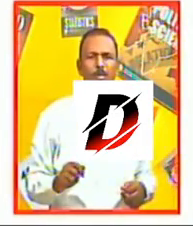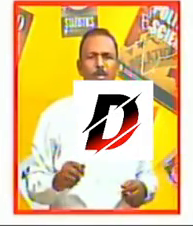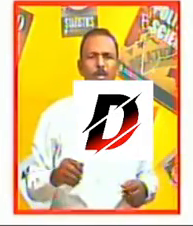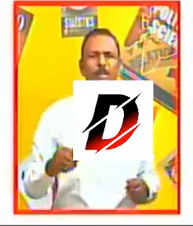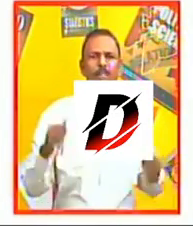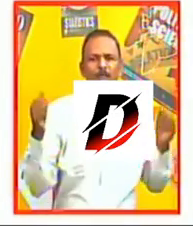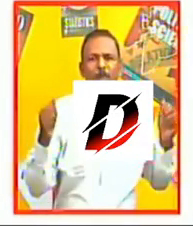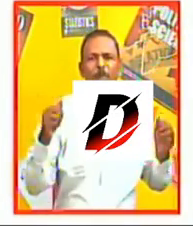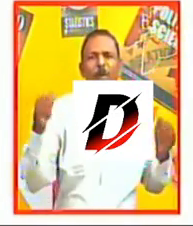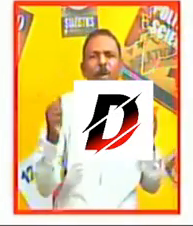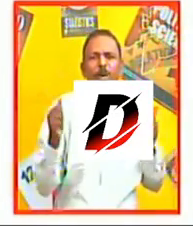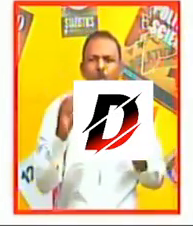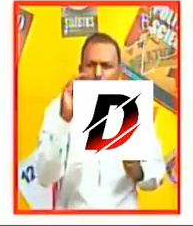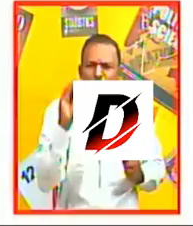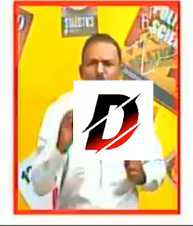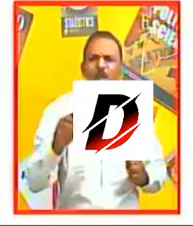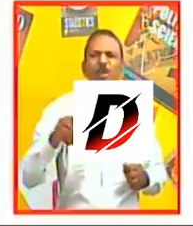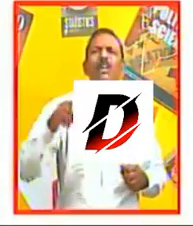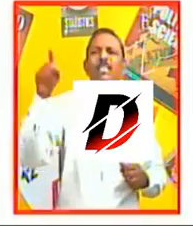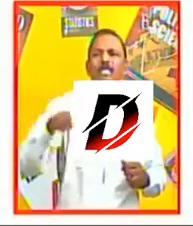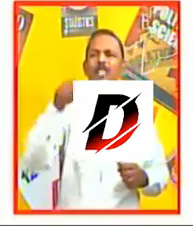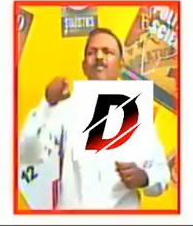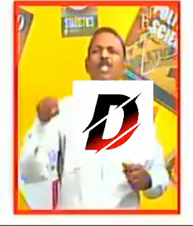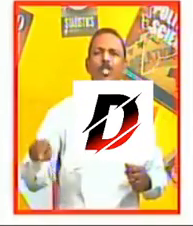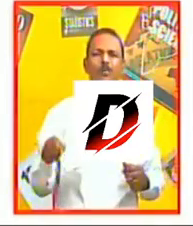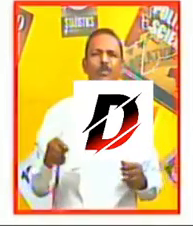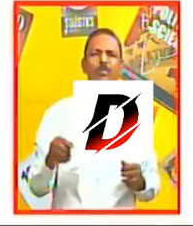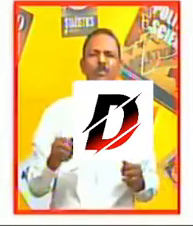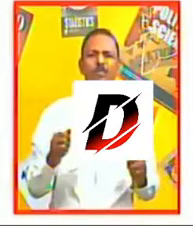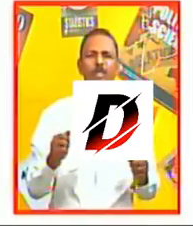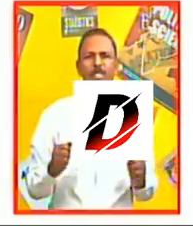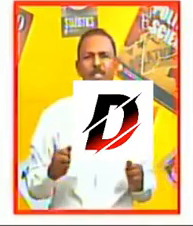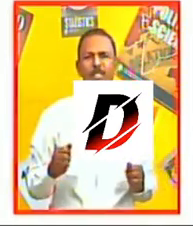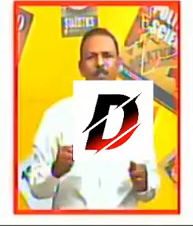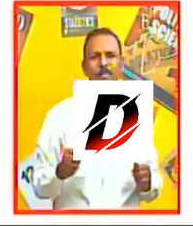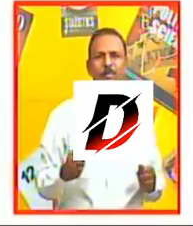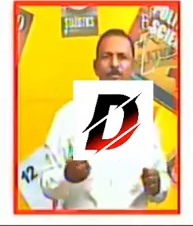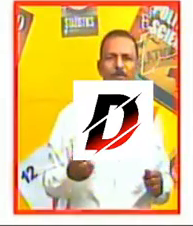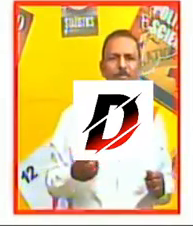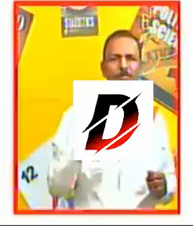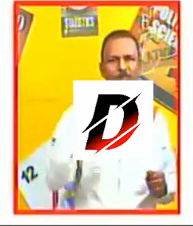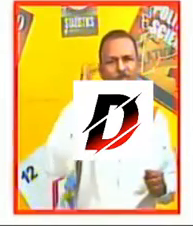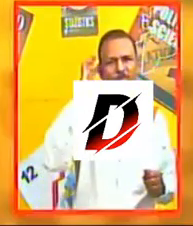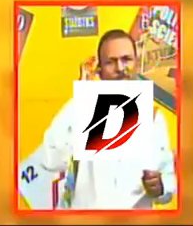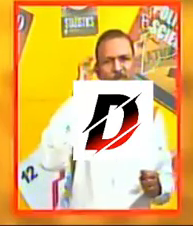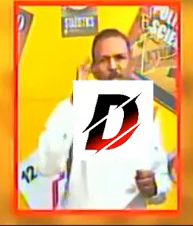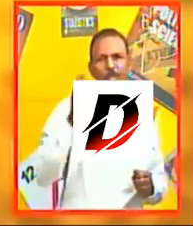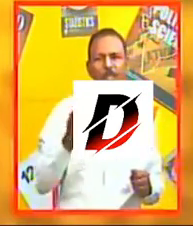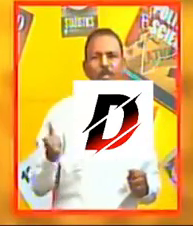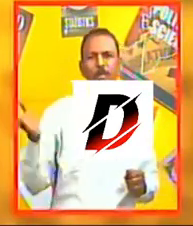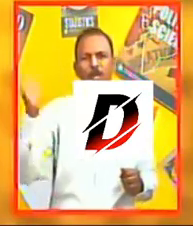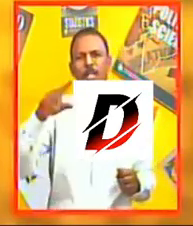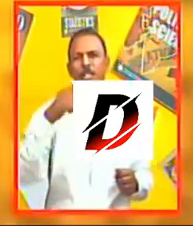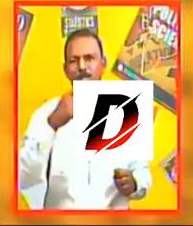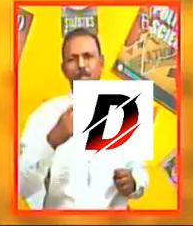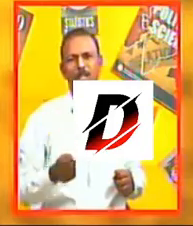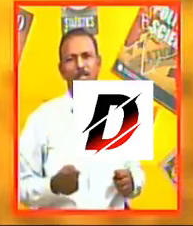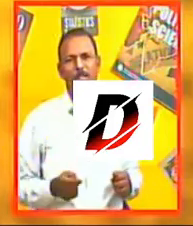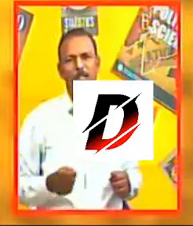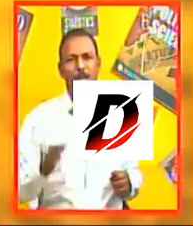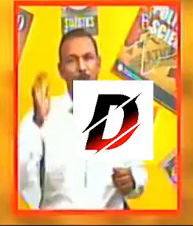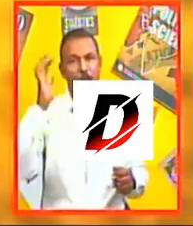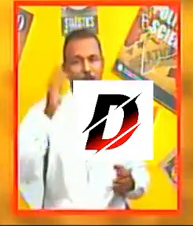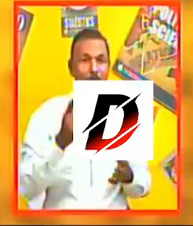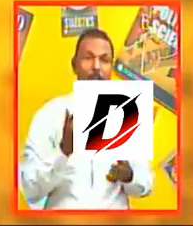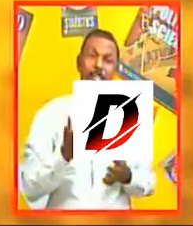சொல்கிறச்சே வெப்ப குறைவு விகிதம். ஏன்னா நம்ம அதையும் படிச்சுக்கிடணும் இதையும் படிச்சுக்கிடணும். ஏன்னா முன்னாடியே